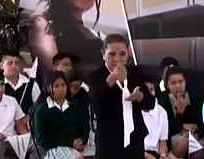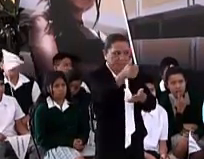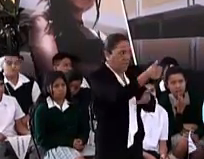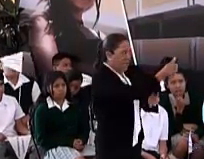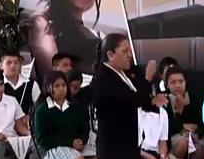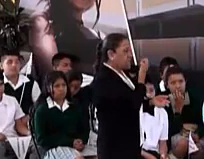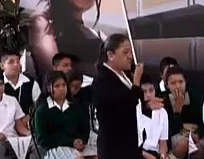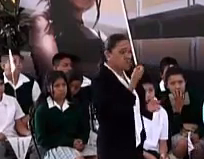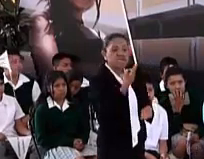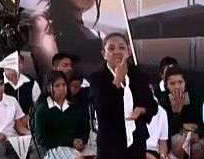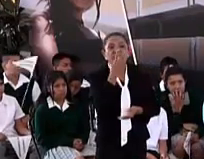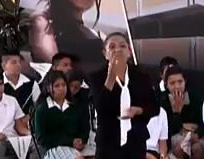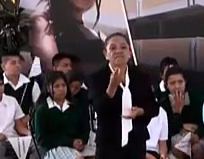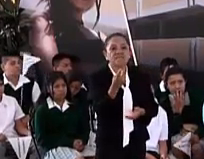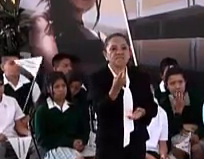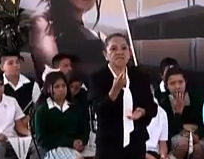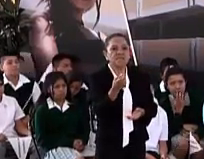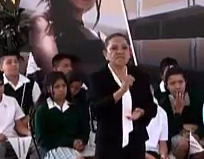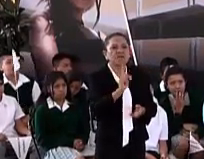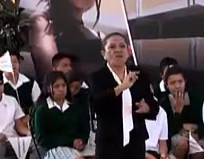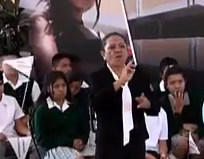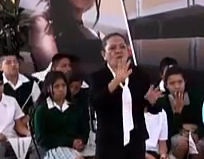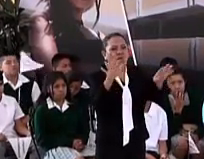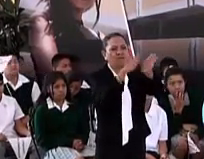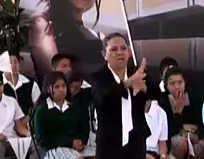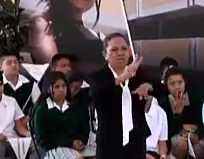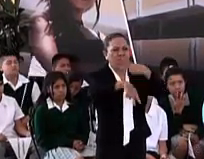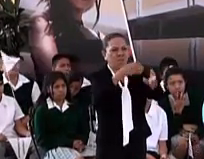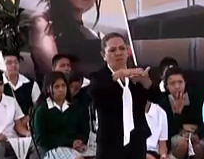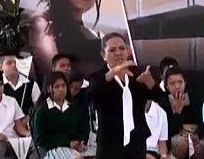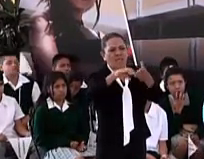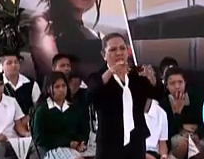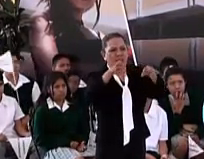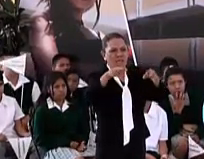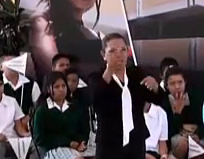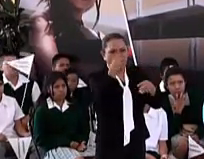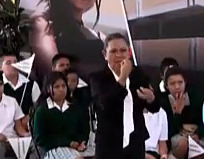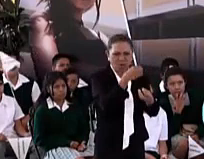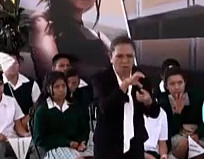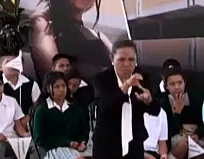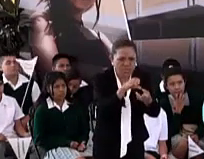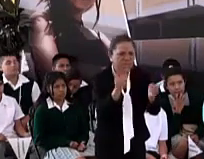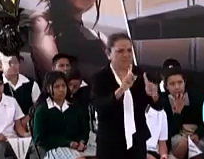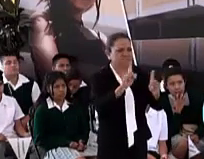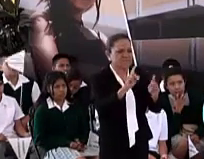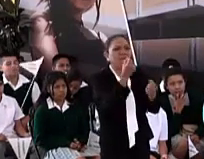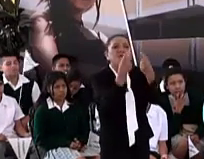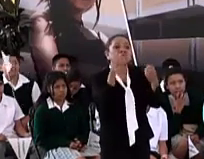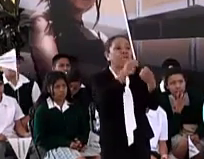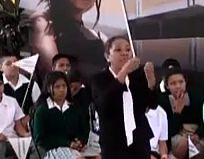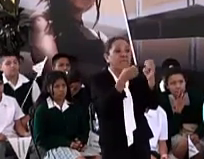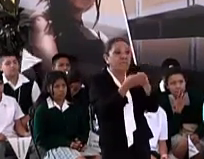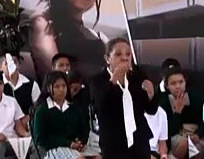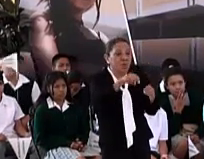estudiante, dicen que vamos a dar vales de despensa. Eso es falso. Son los enemigos de la educación que no quieren la beca.